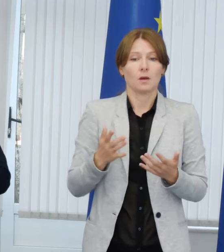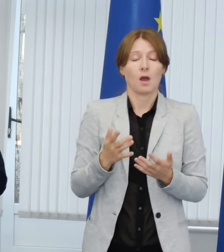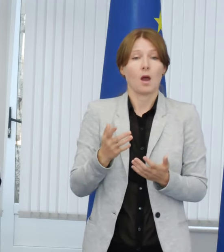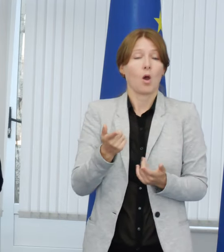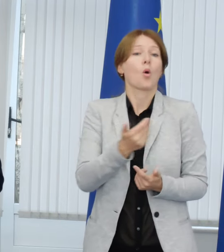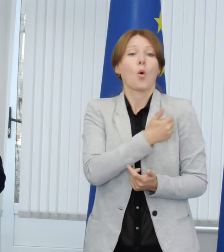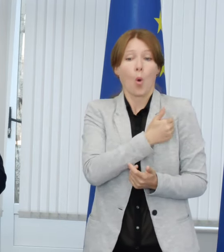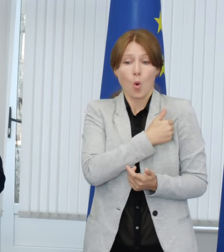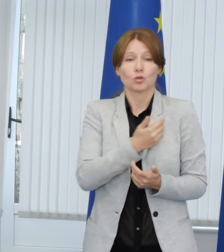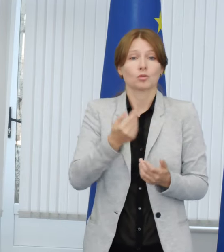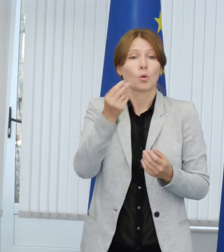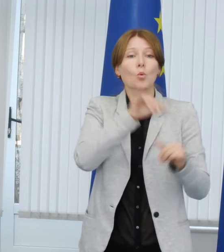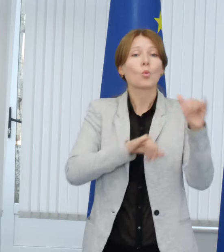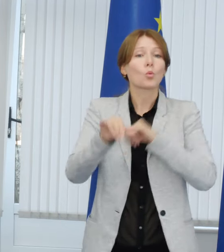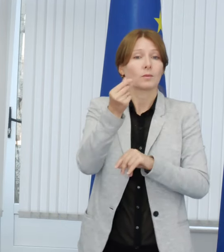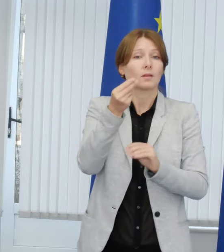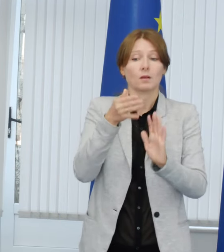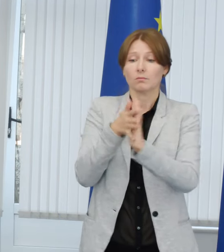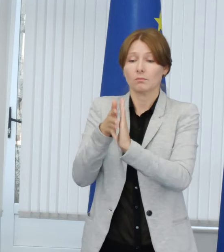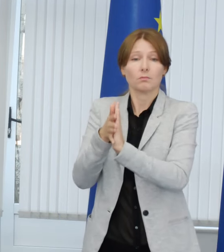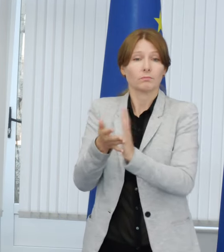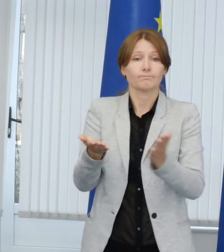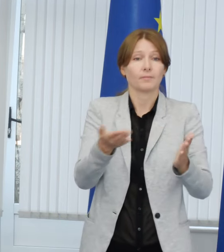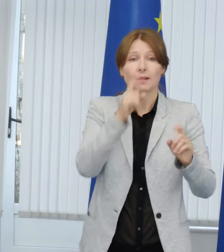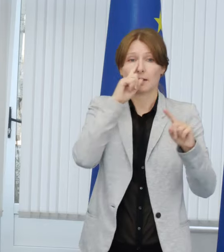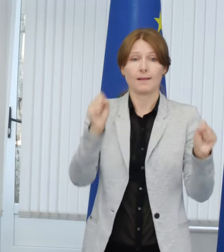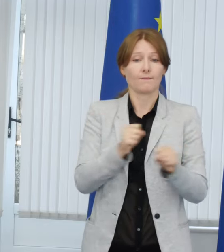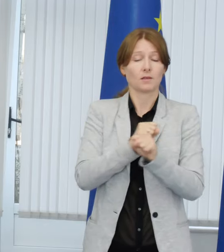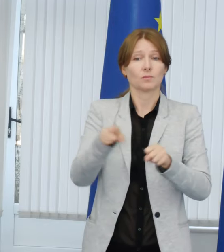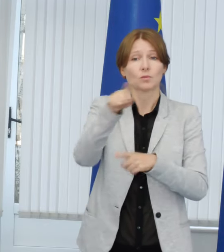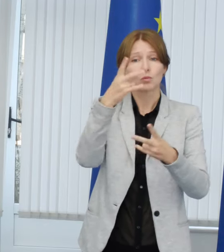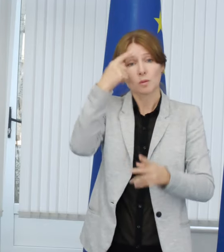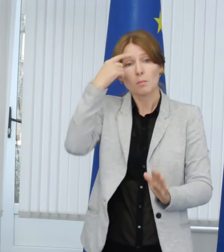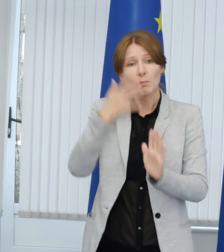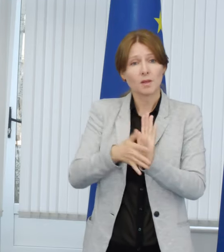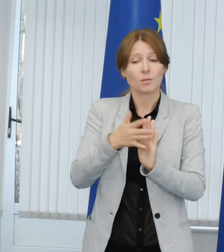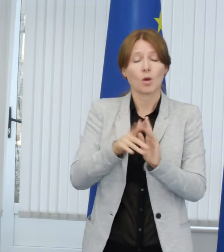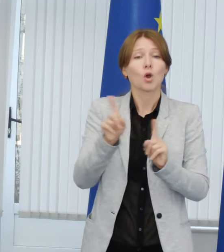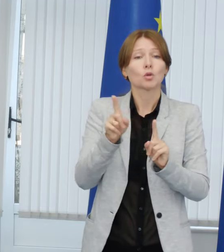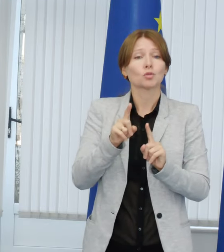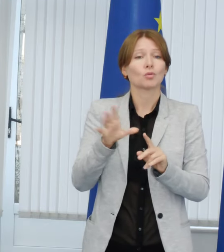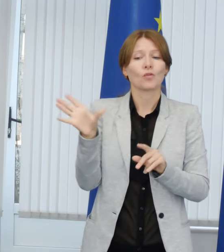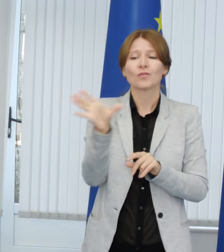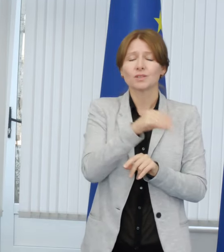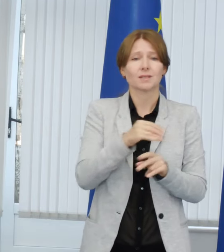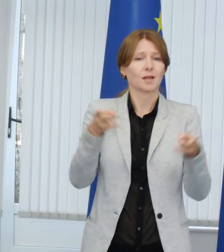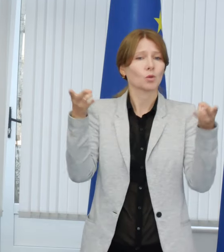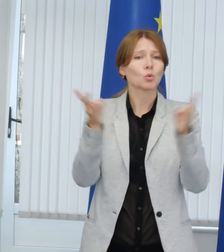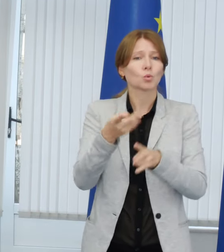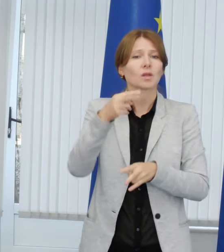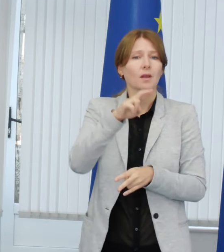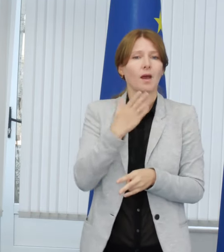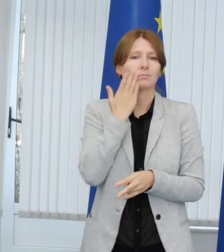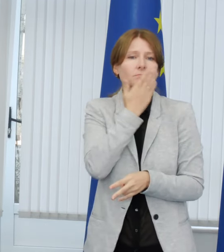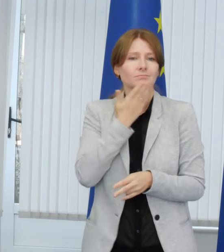să... cu toții trebuie să înțelegem că cerințele și nevoile de igienă pentru persoane care nu